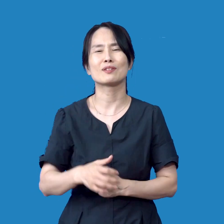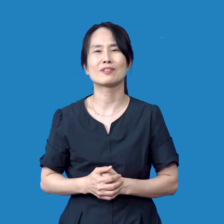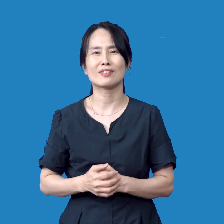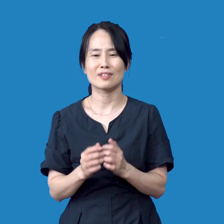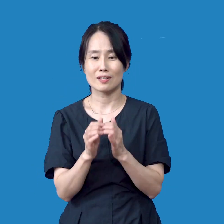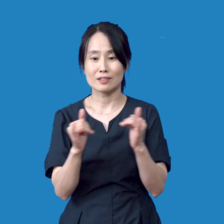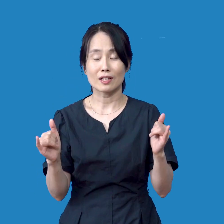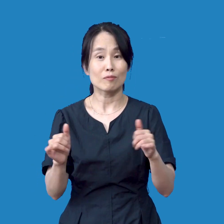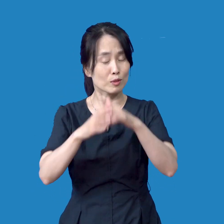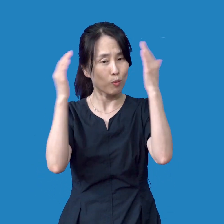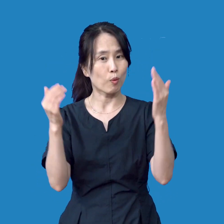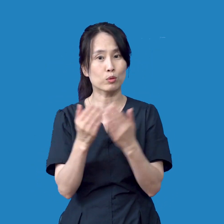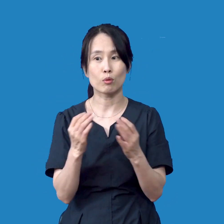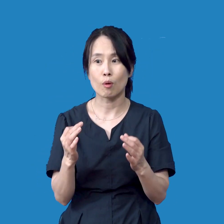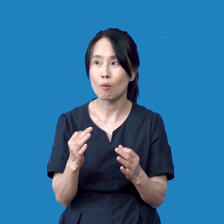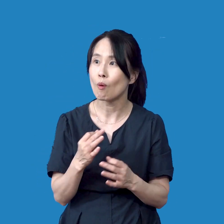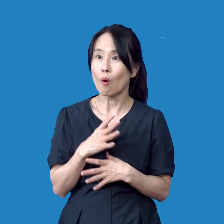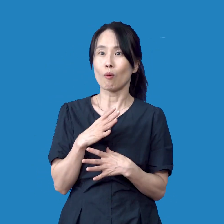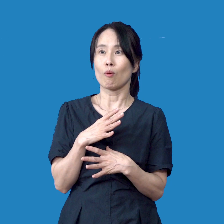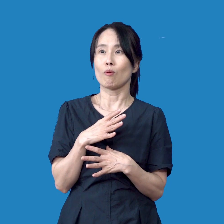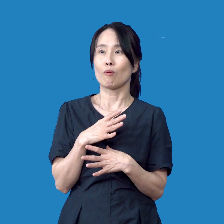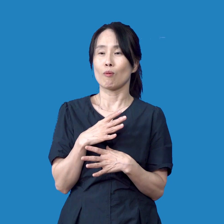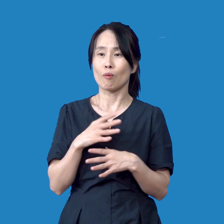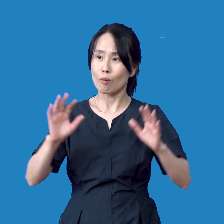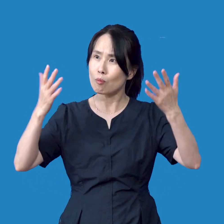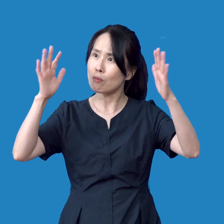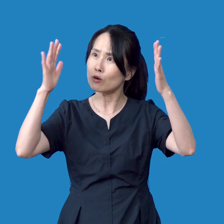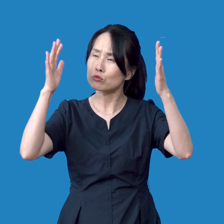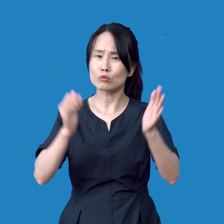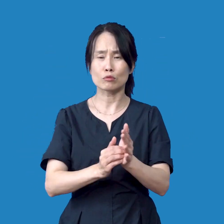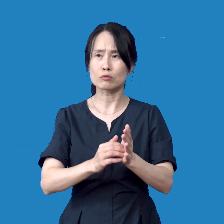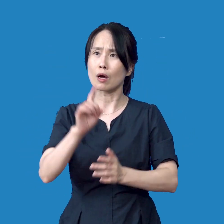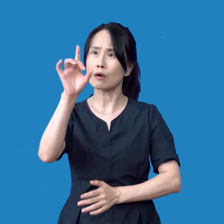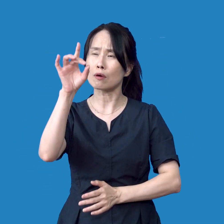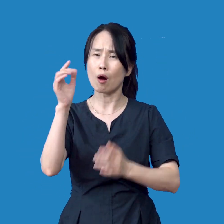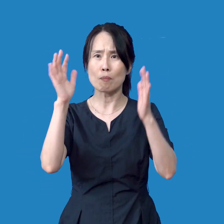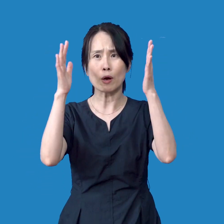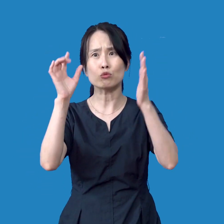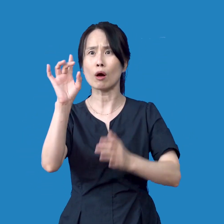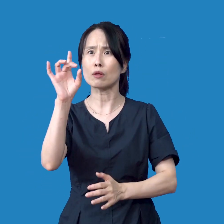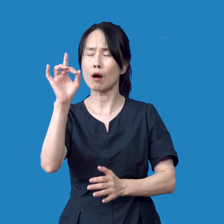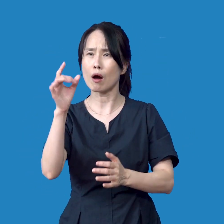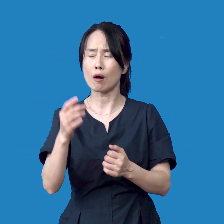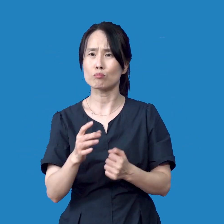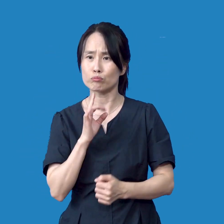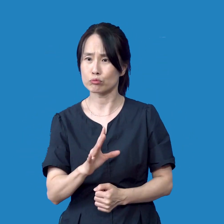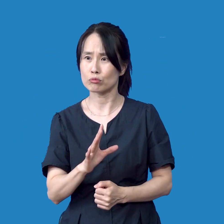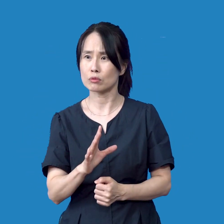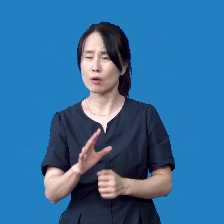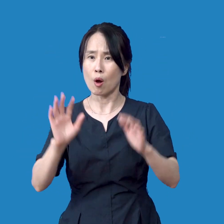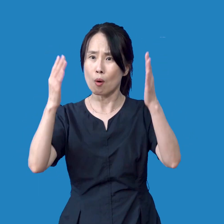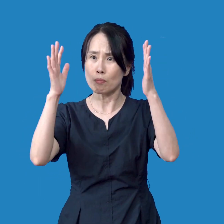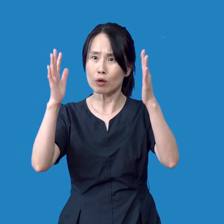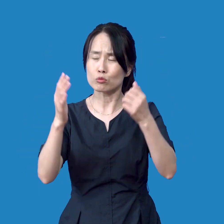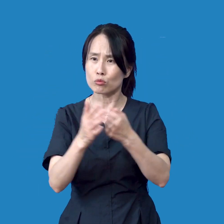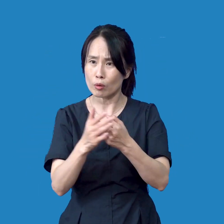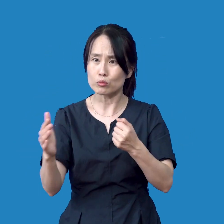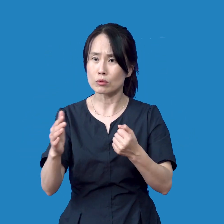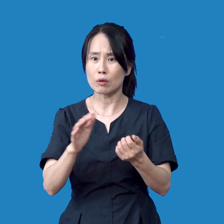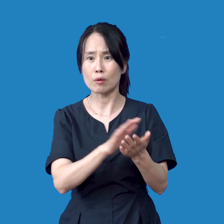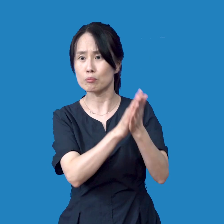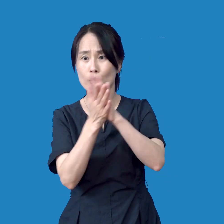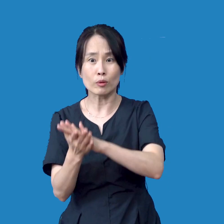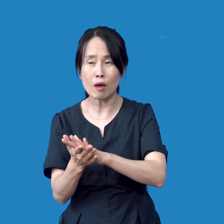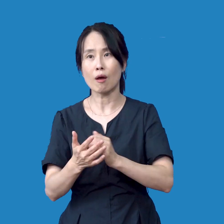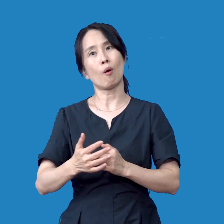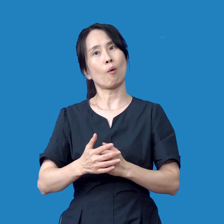사람들이 다 깜짝 놀랐습니다. 박수 친 것밖에 없는데 박수 하나로 이렇게 달라질 수 있는지